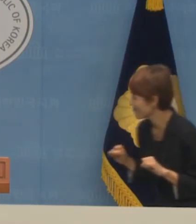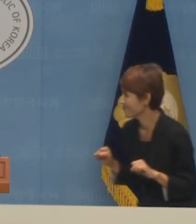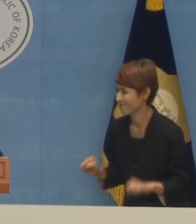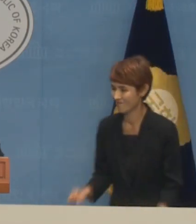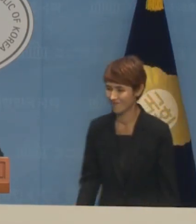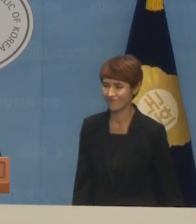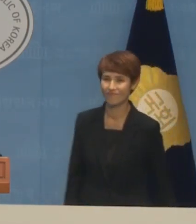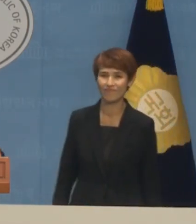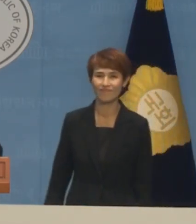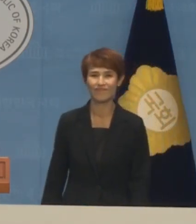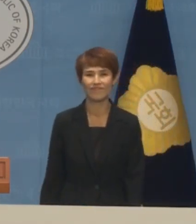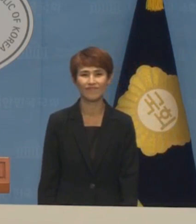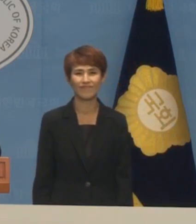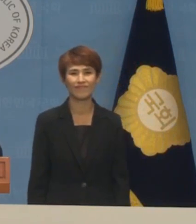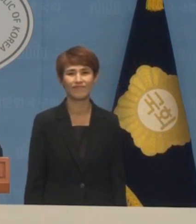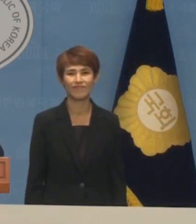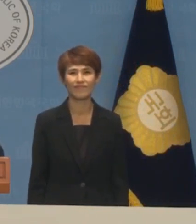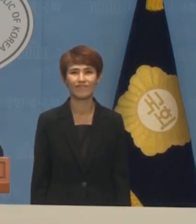네, 안녕하세요.